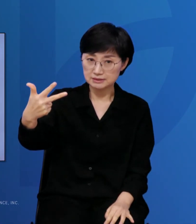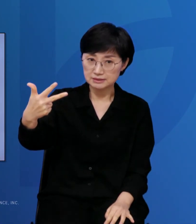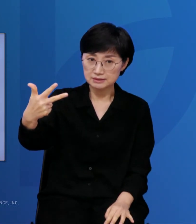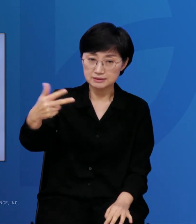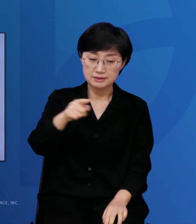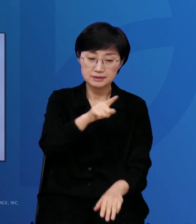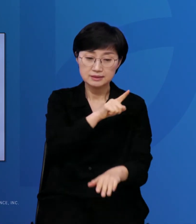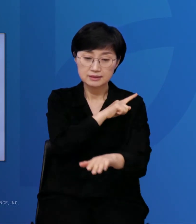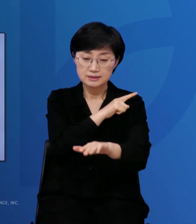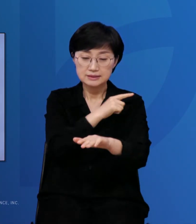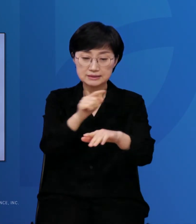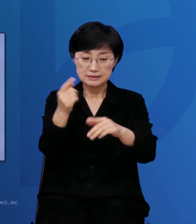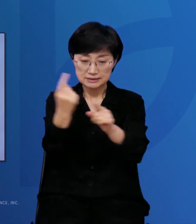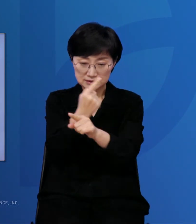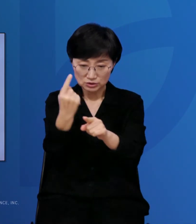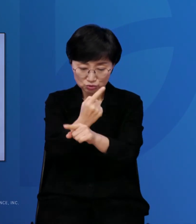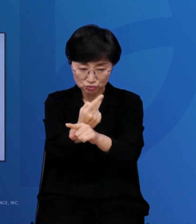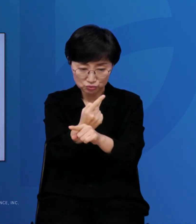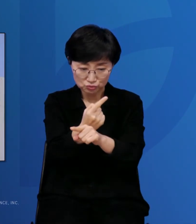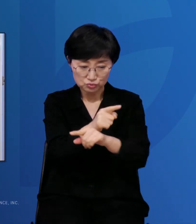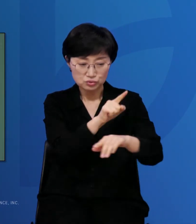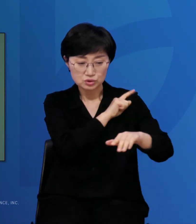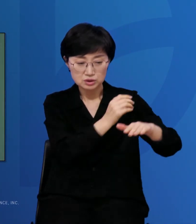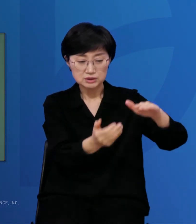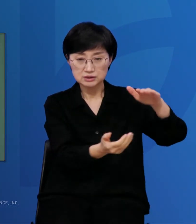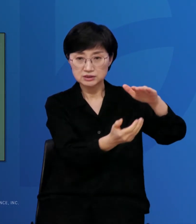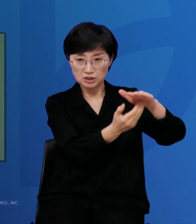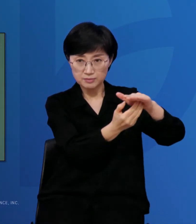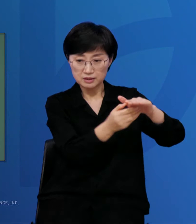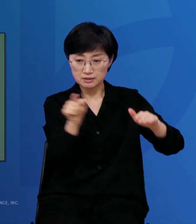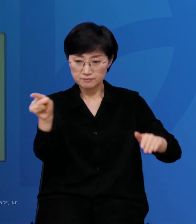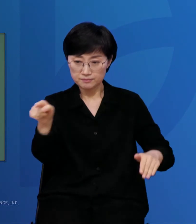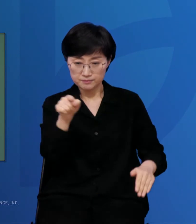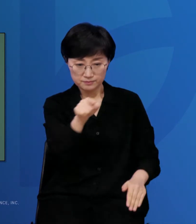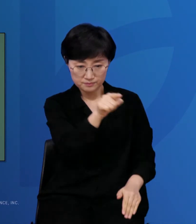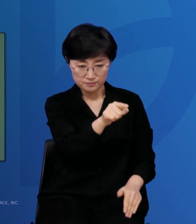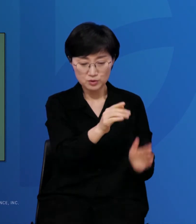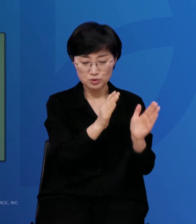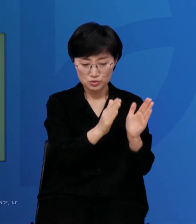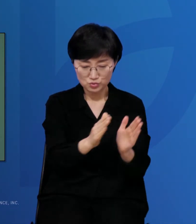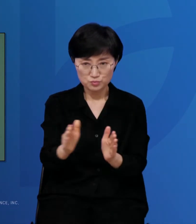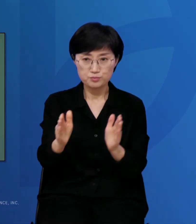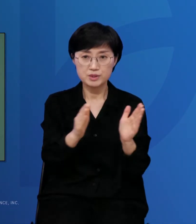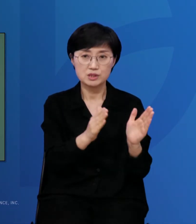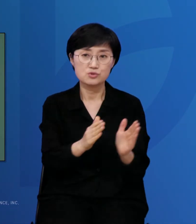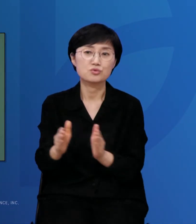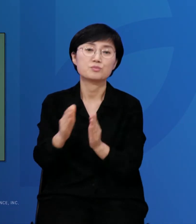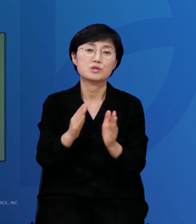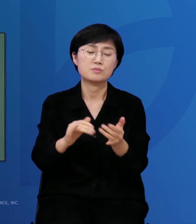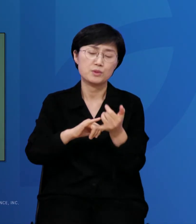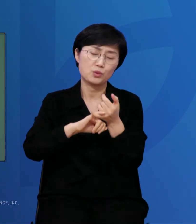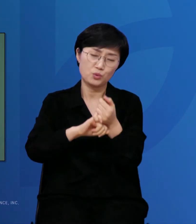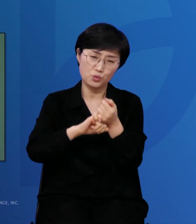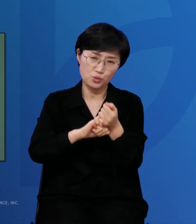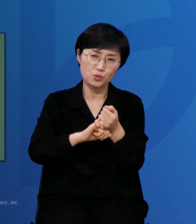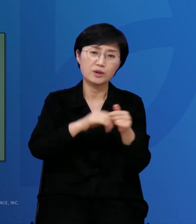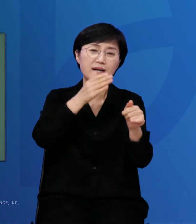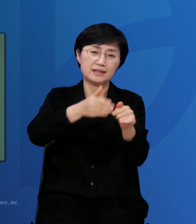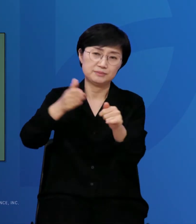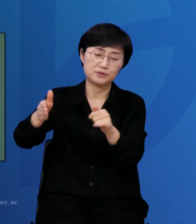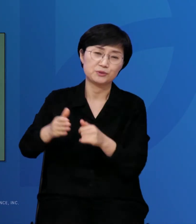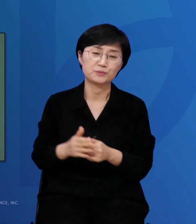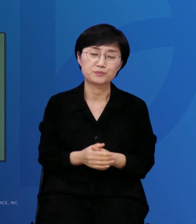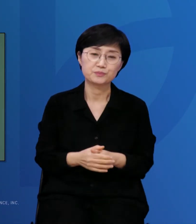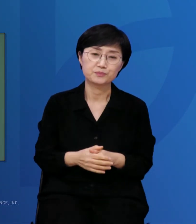서밋을 우리 교회는 확실하게 준비해서 서울로 하고 있습니다. 준비하세요. 237 치유 顶峰,